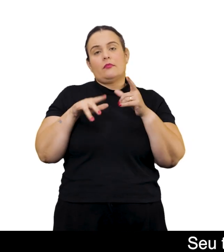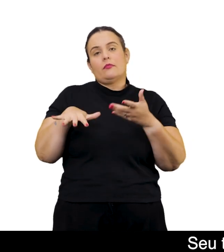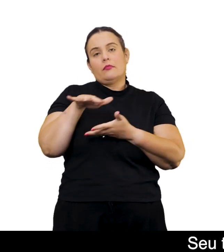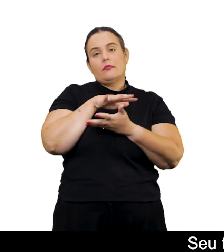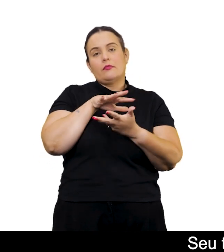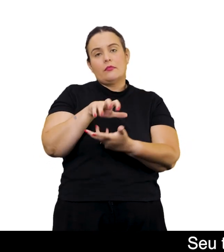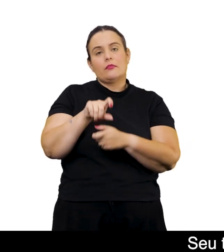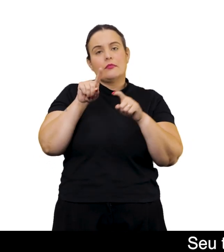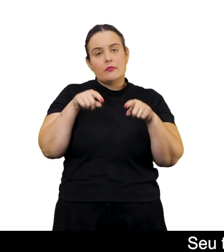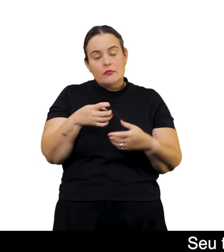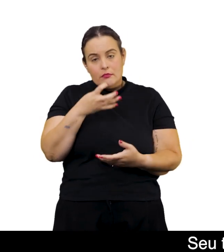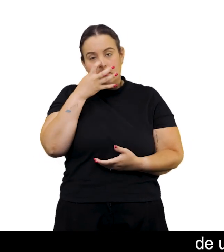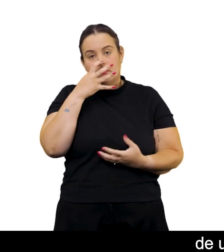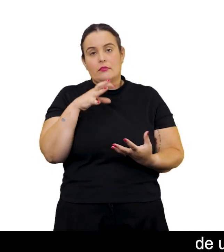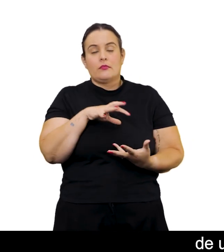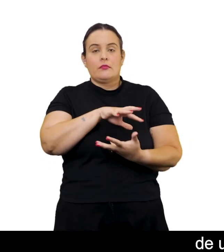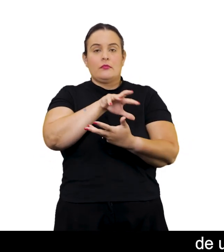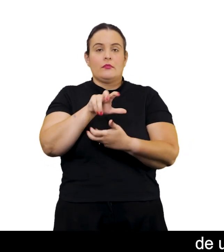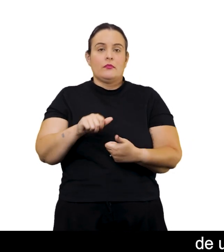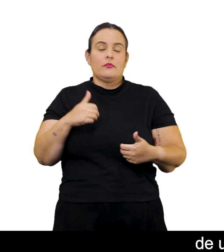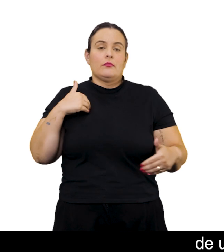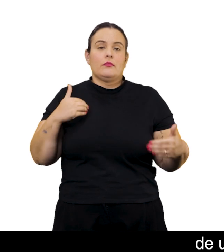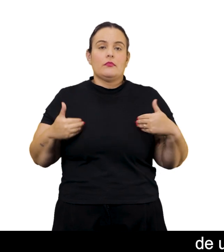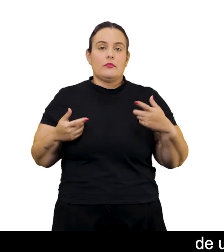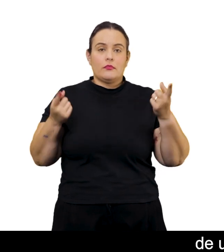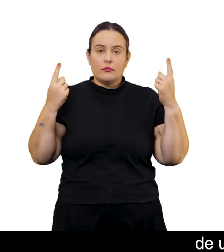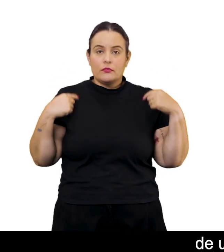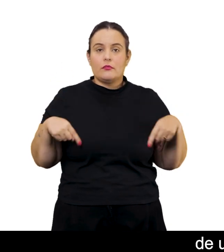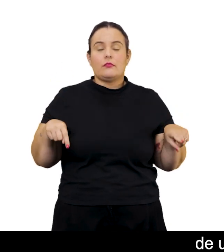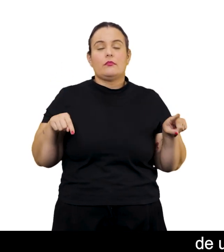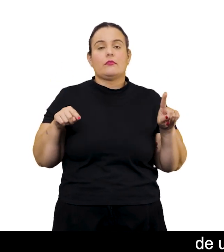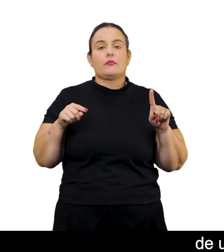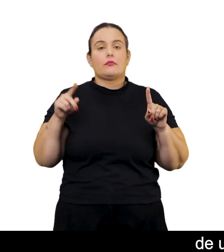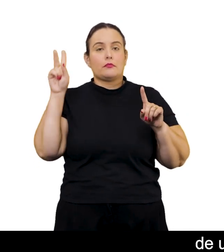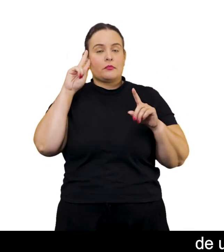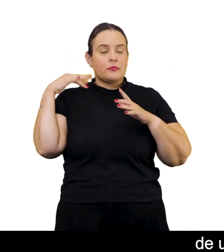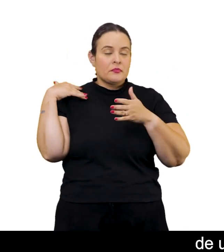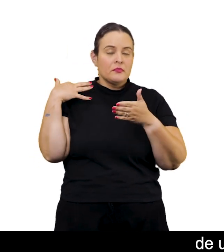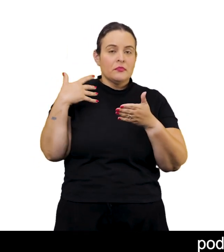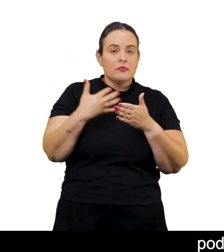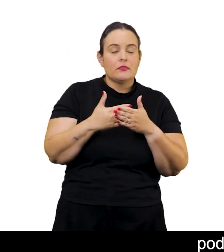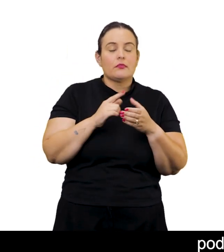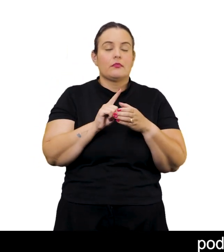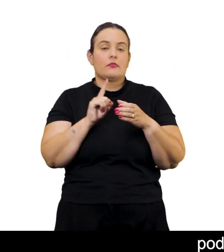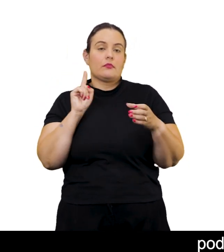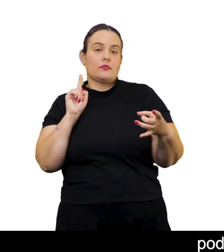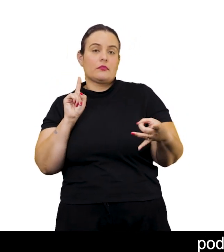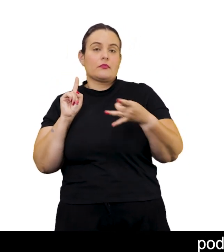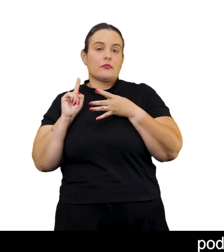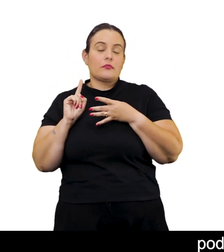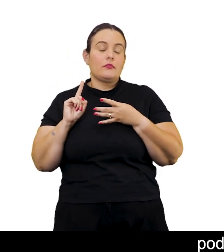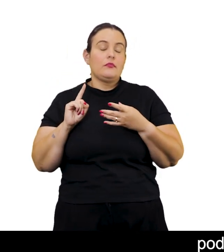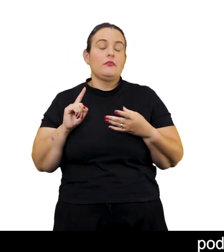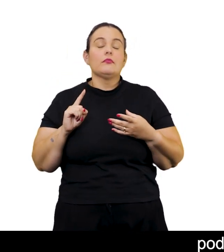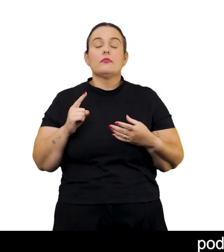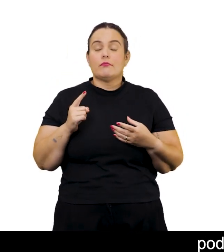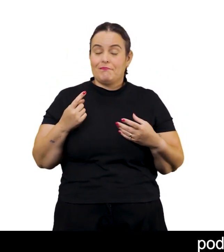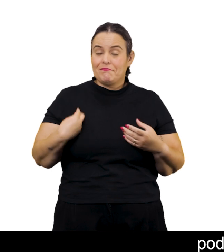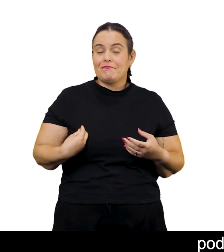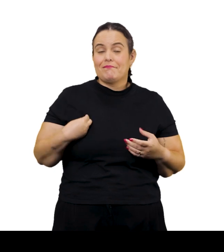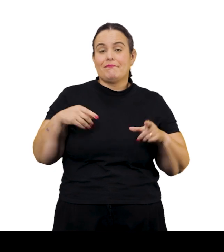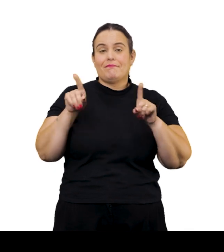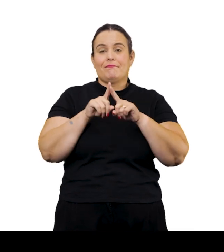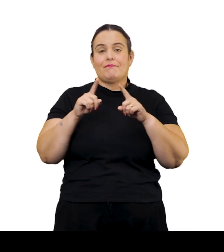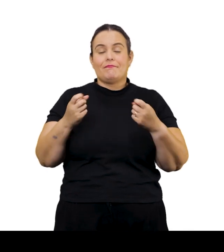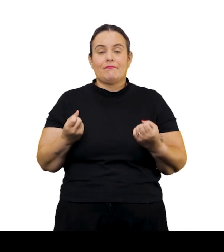como um convite à contemplação de um mundo onde corpos historicamente excluídos podem não apenas existir, mas